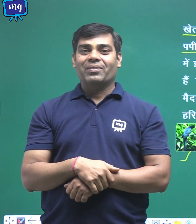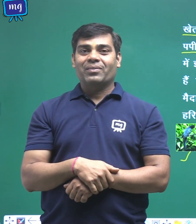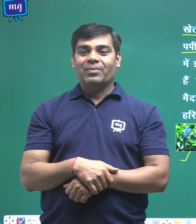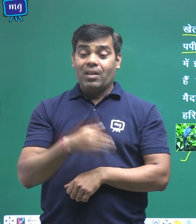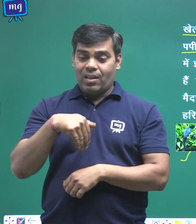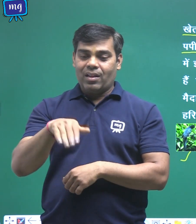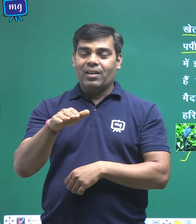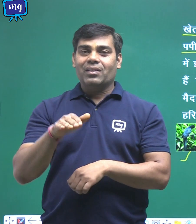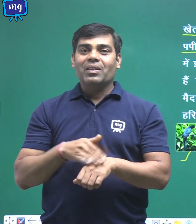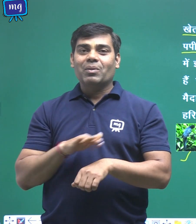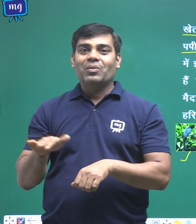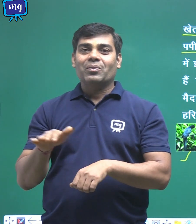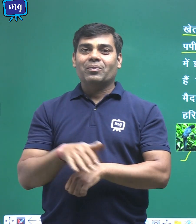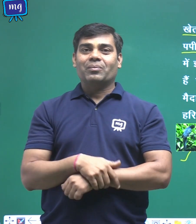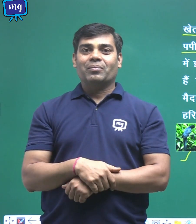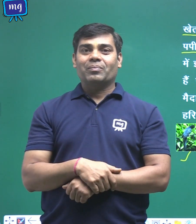आगे चलते हैं बच्चों।